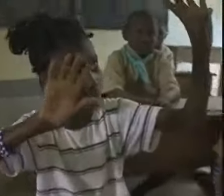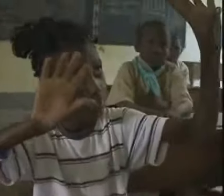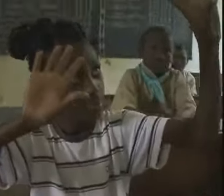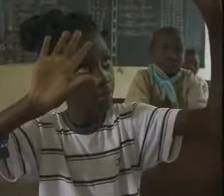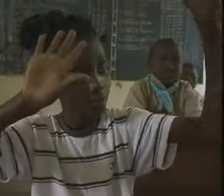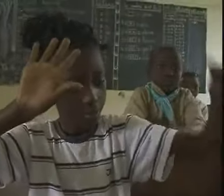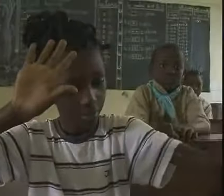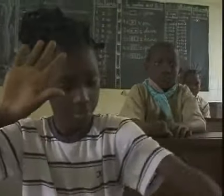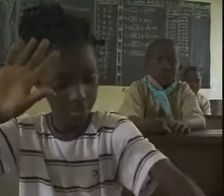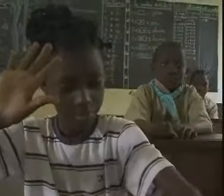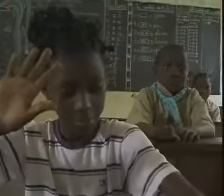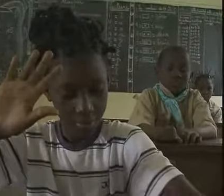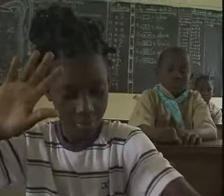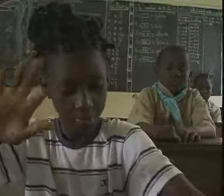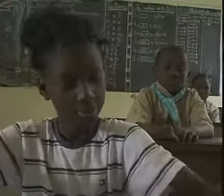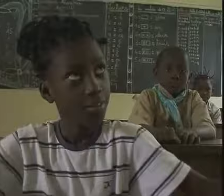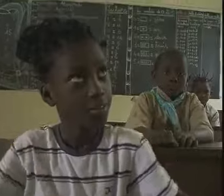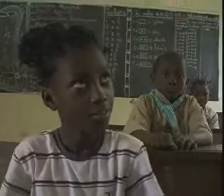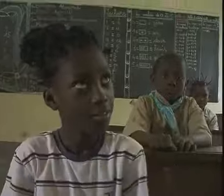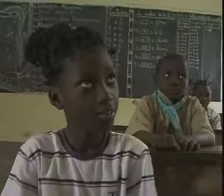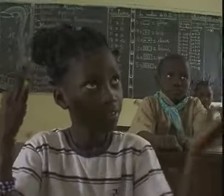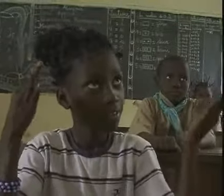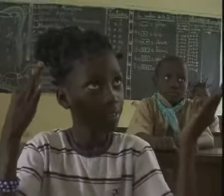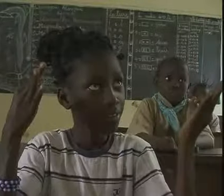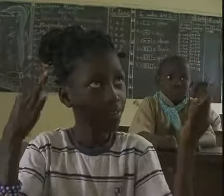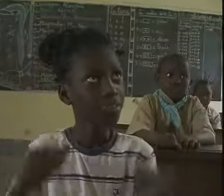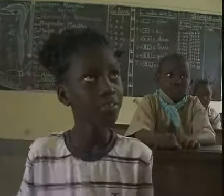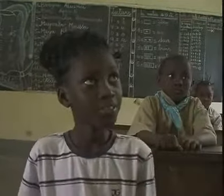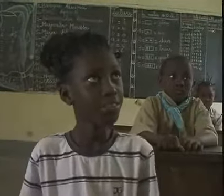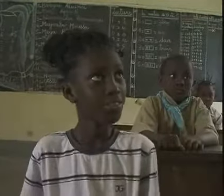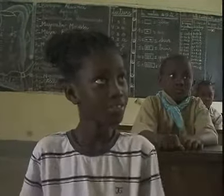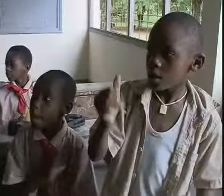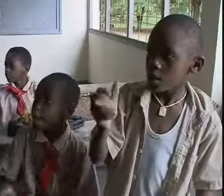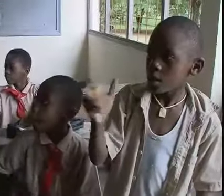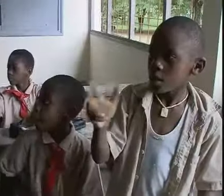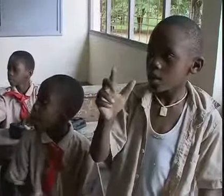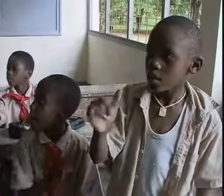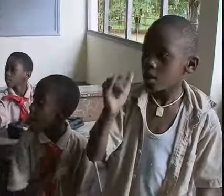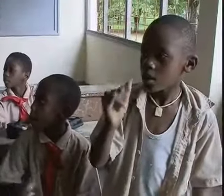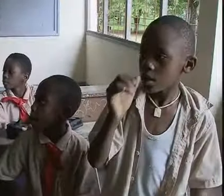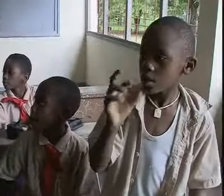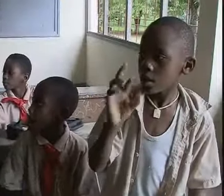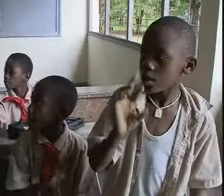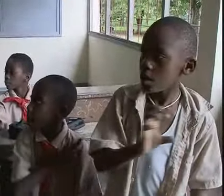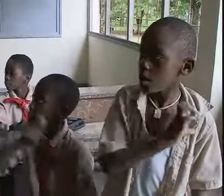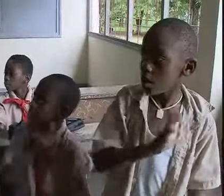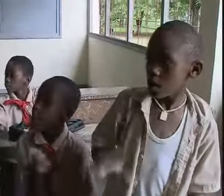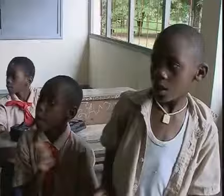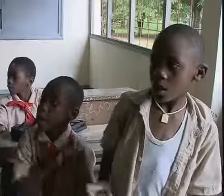deuxième caractéristique de la langue des signes, c'est que c'est une langue orale. Ce n'est pas une langue vocale, mais c'est une langue orale au sens qu'elle n'a pas